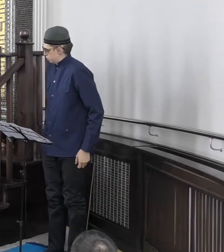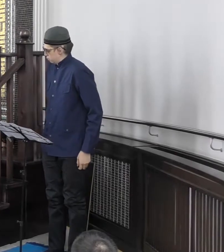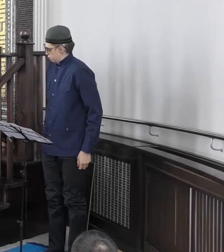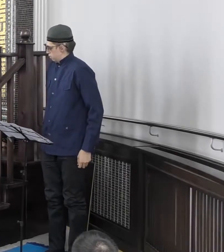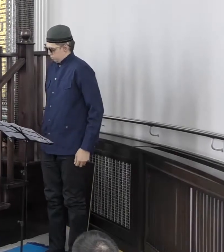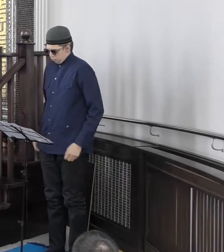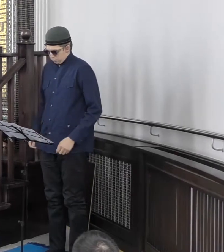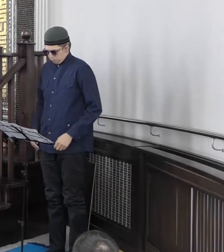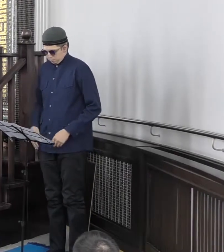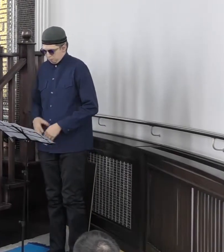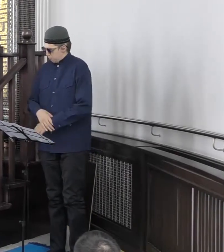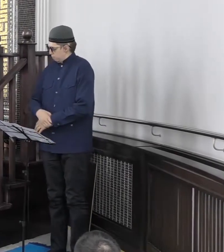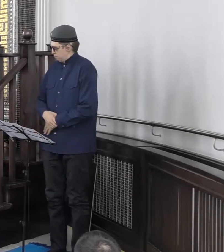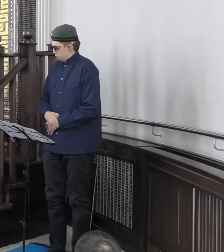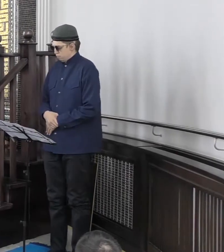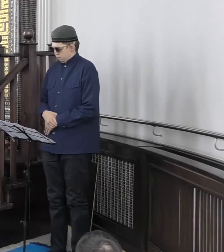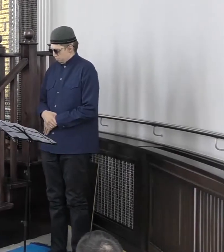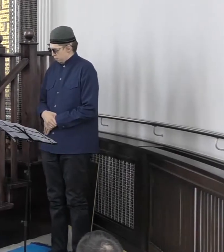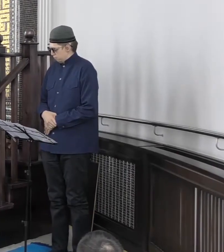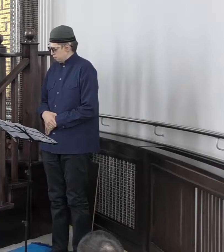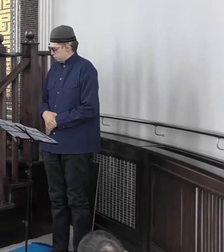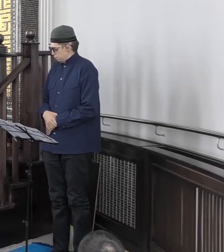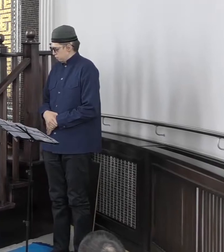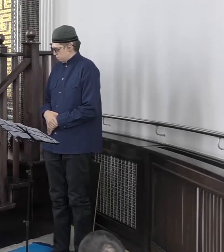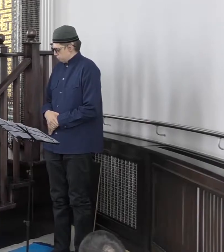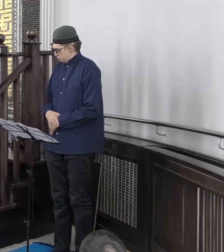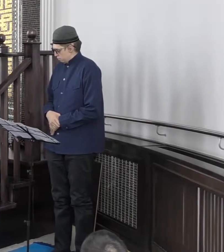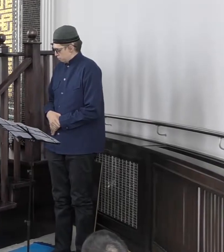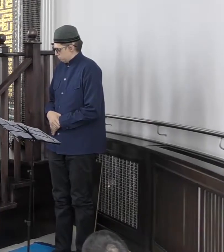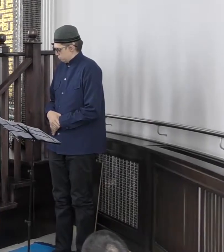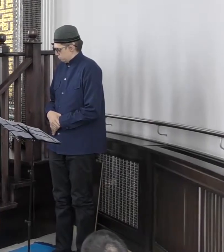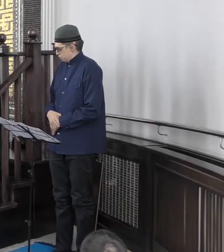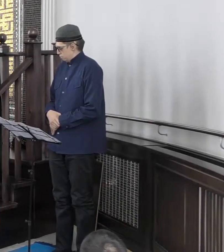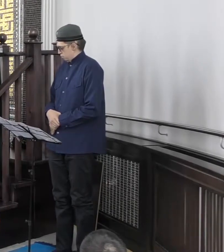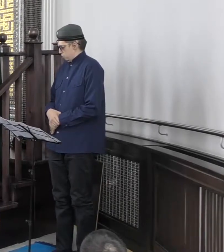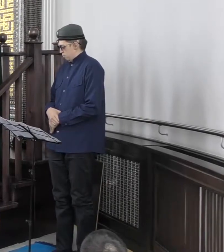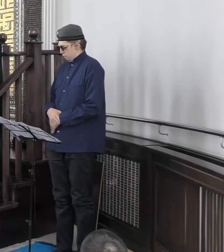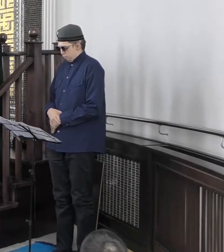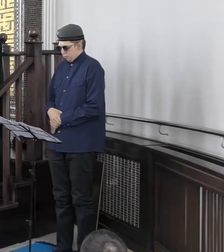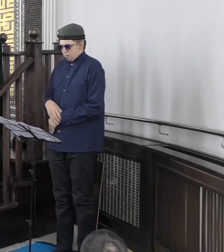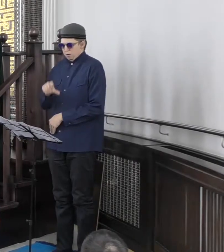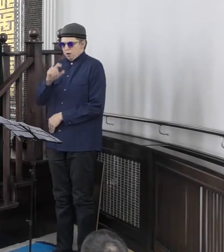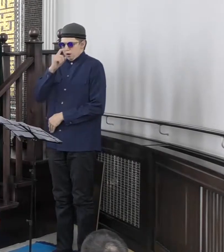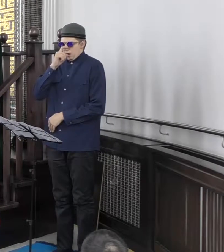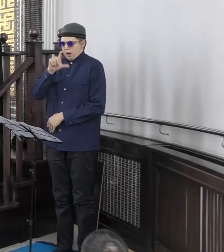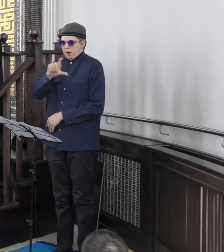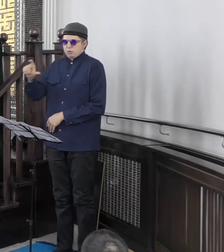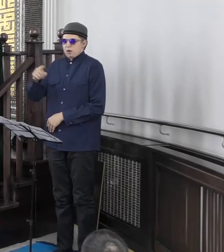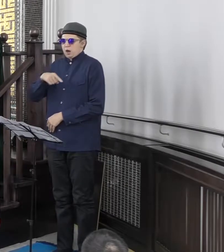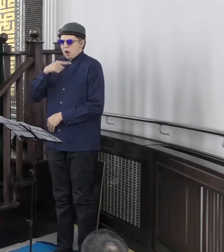إن الحمد لله نحمده ونستعينه ونؤمن به ونتوكل عليه ونعوذ بالله من شرور